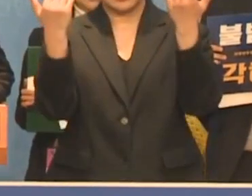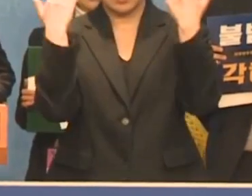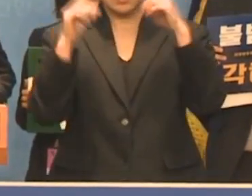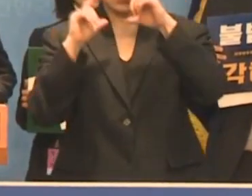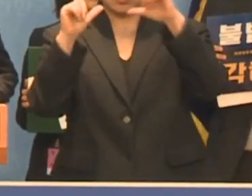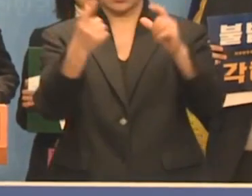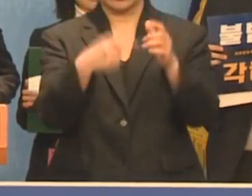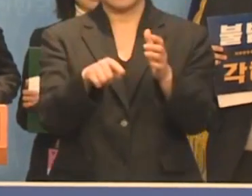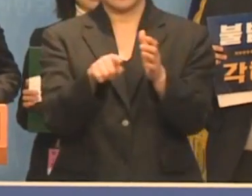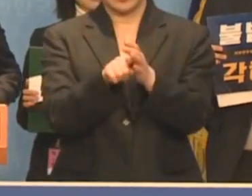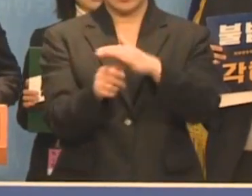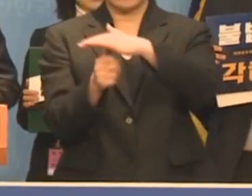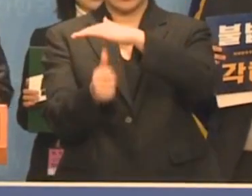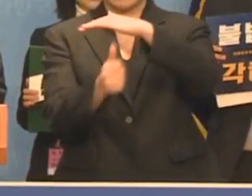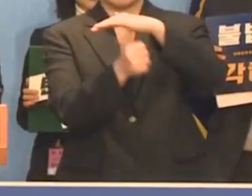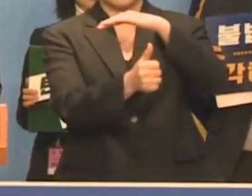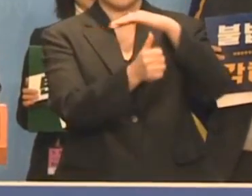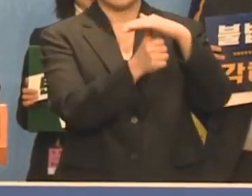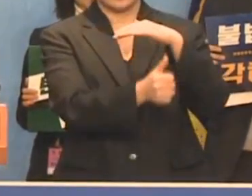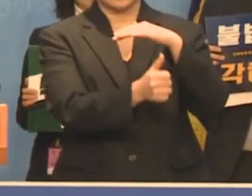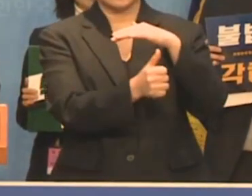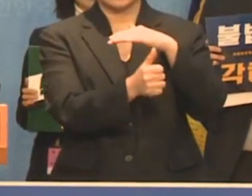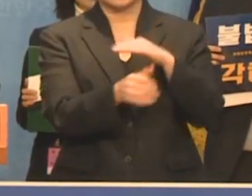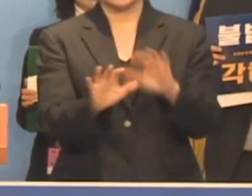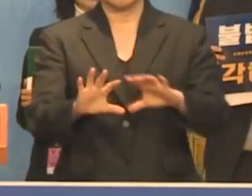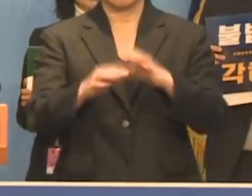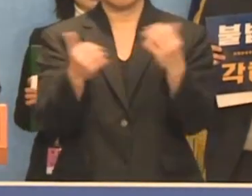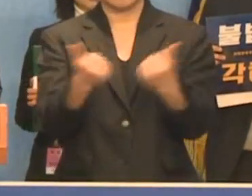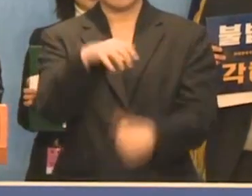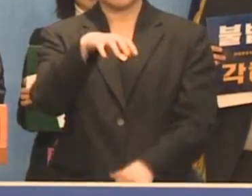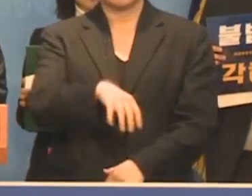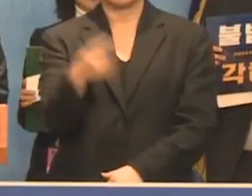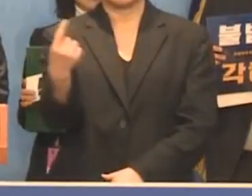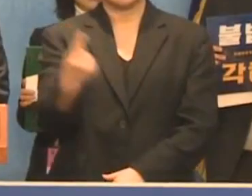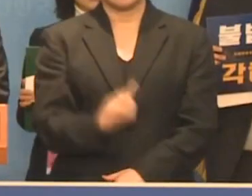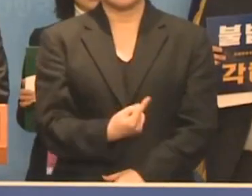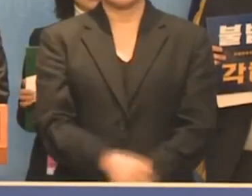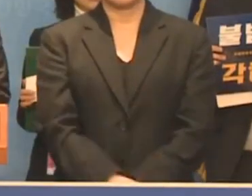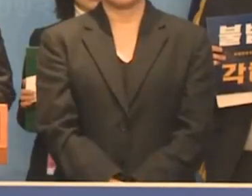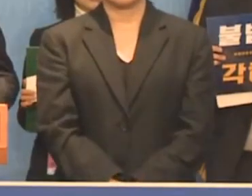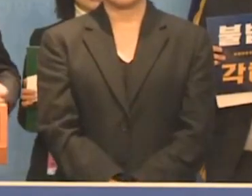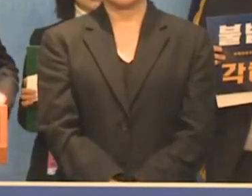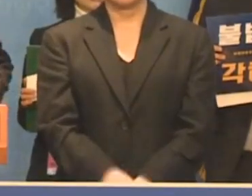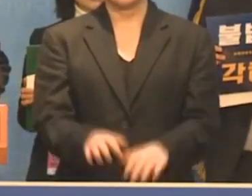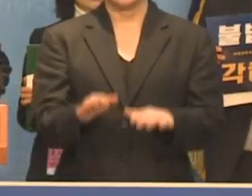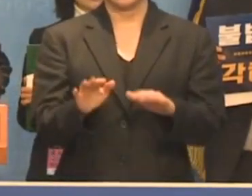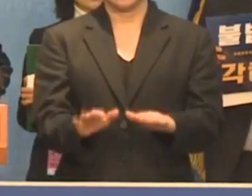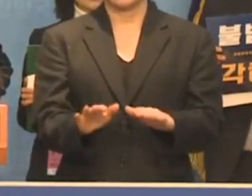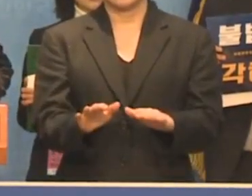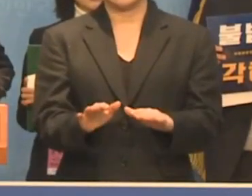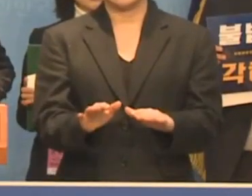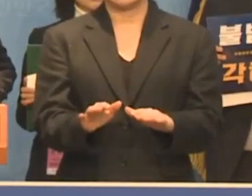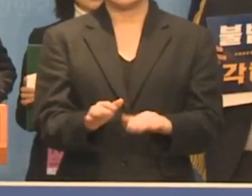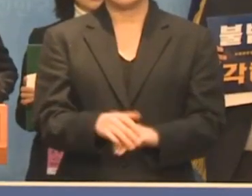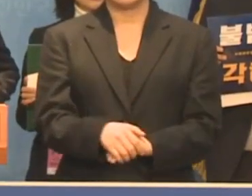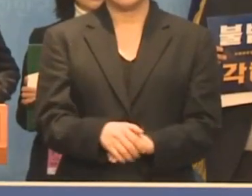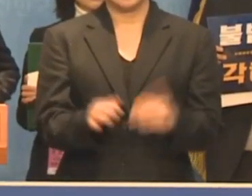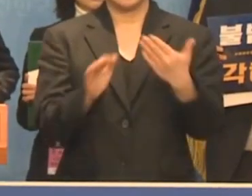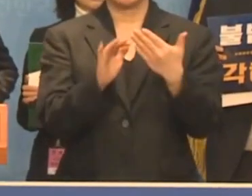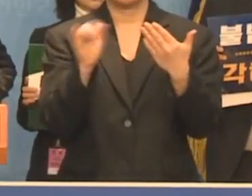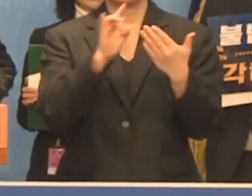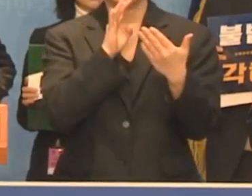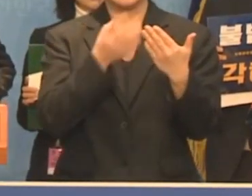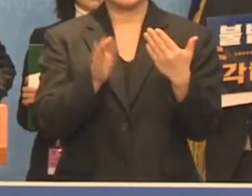많은 대학생 대표자분들이 국회를 찾았습니다. 오늘 9분밖에 안